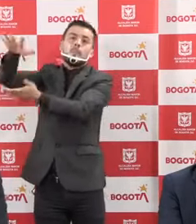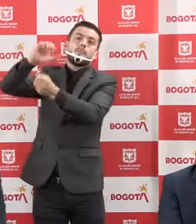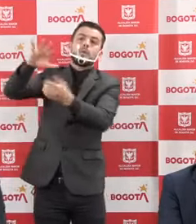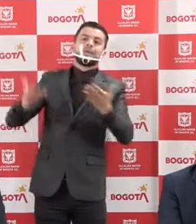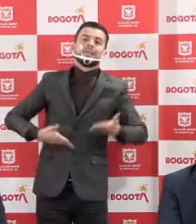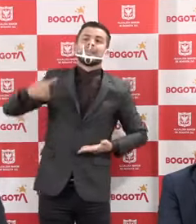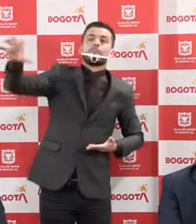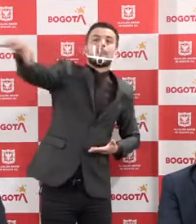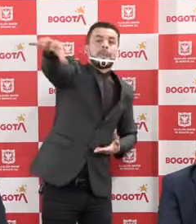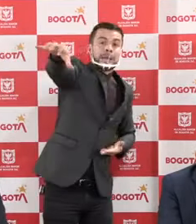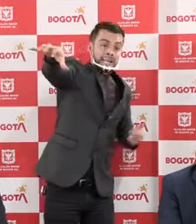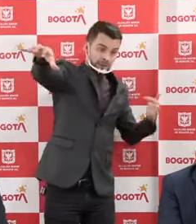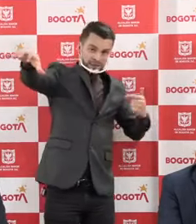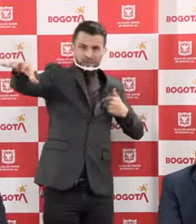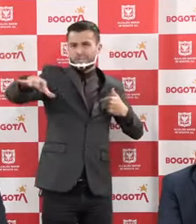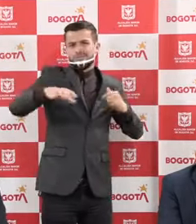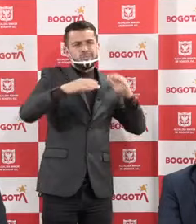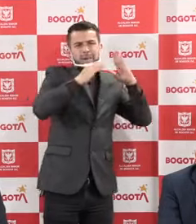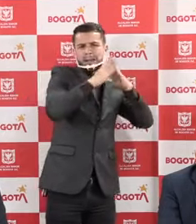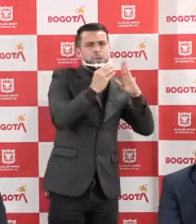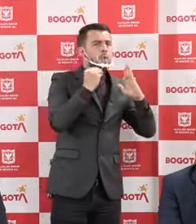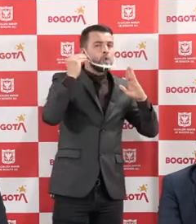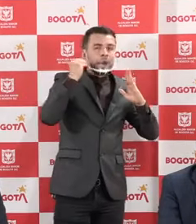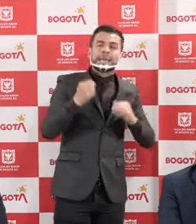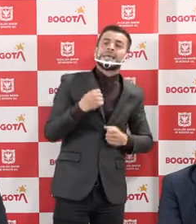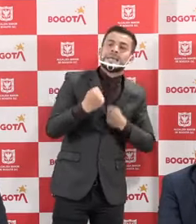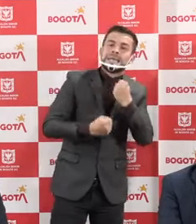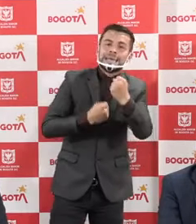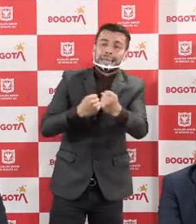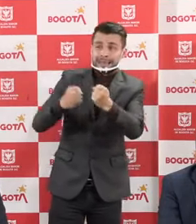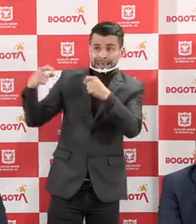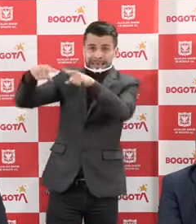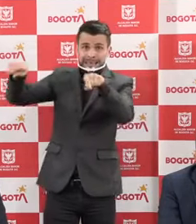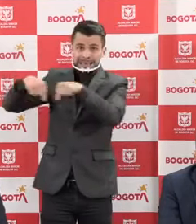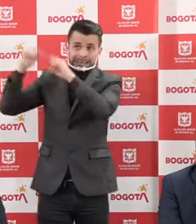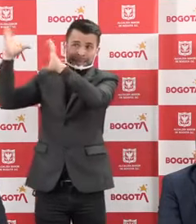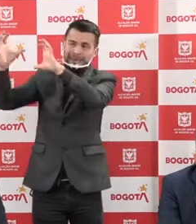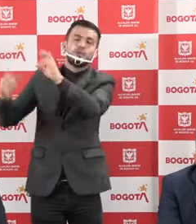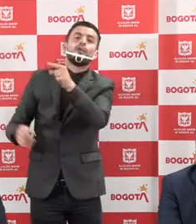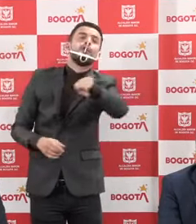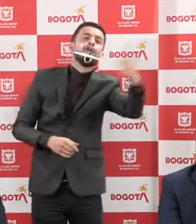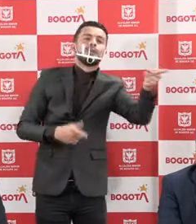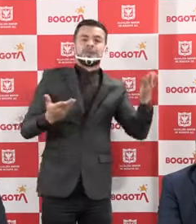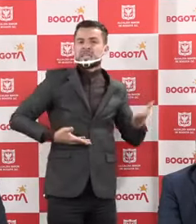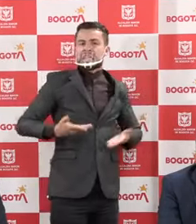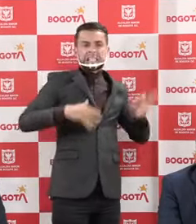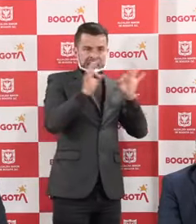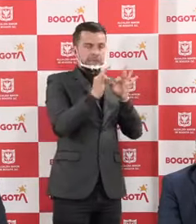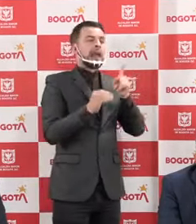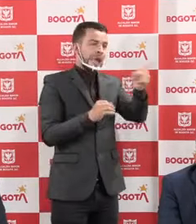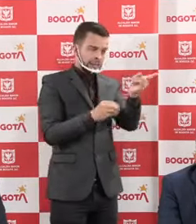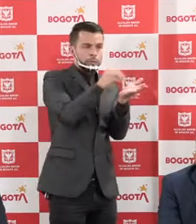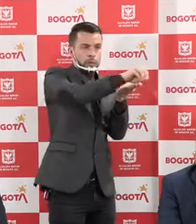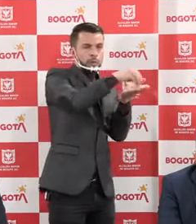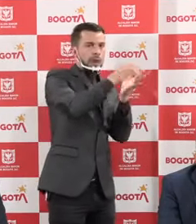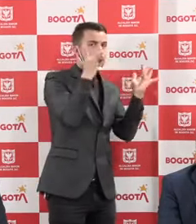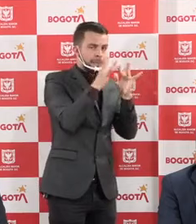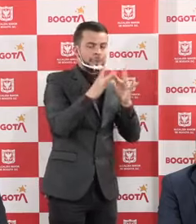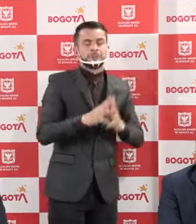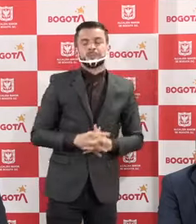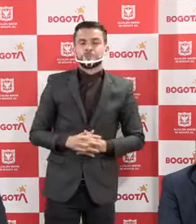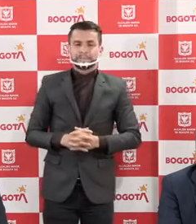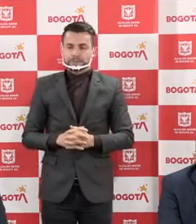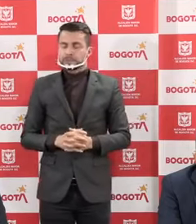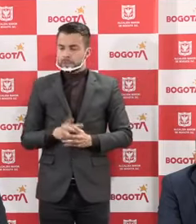una pregunta que nos llegue a través de las redes sociales aunque los servicios funcionan funerarios no están contemplados dentro